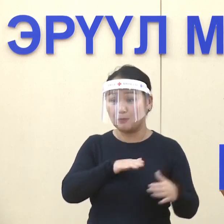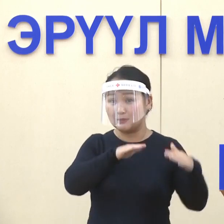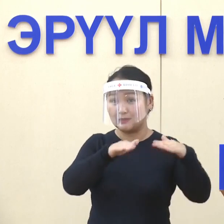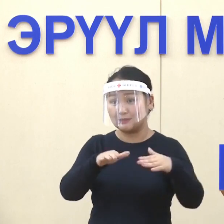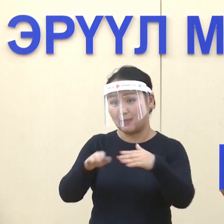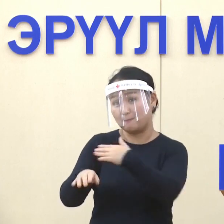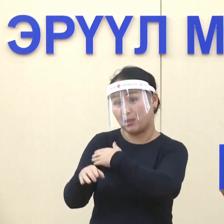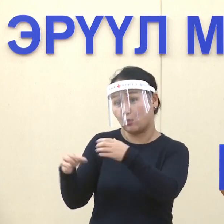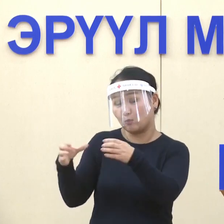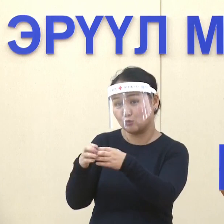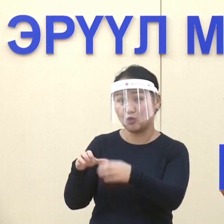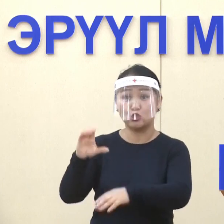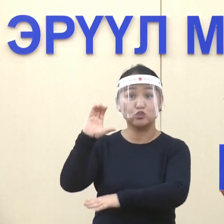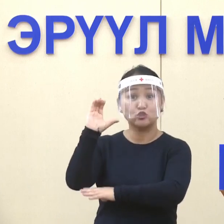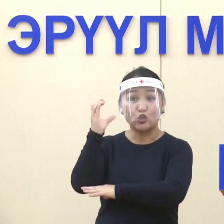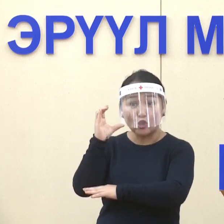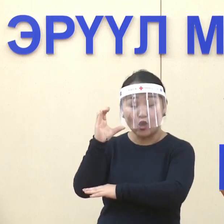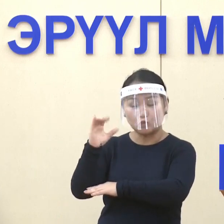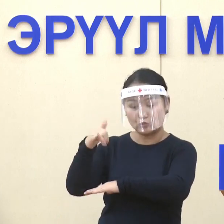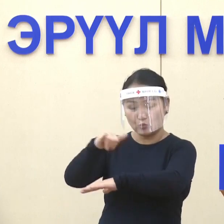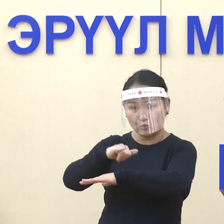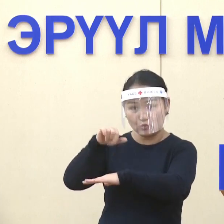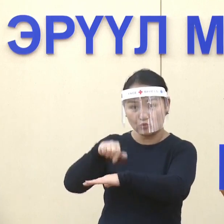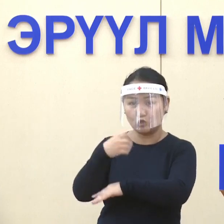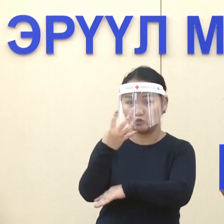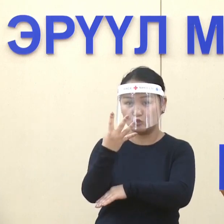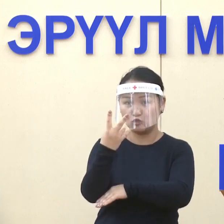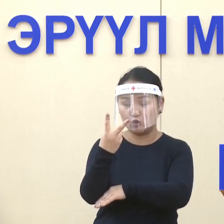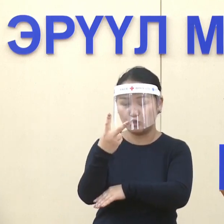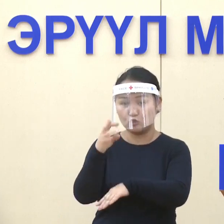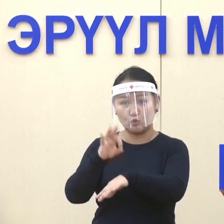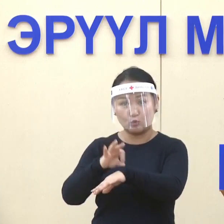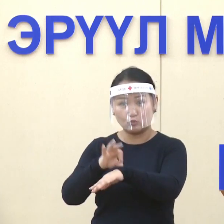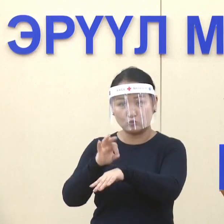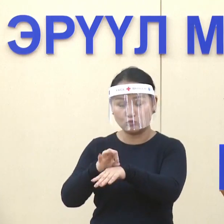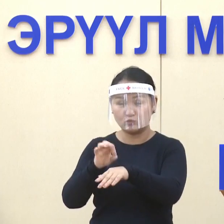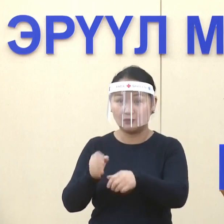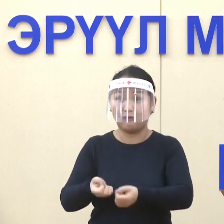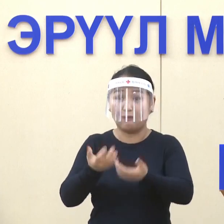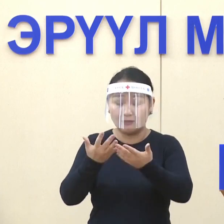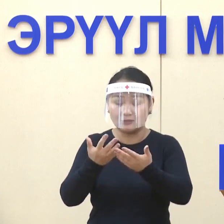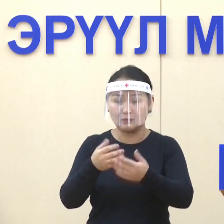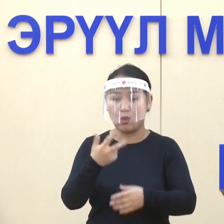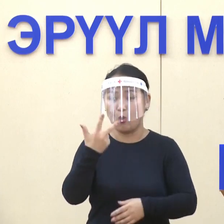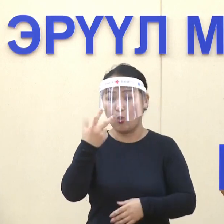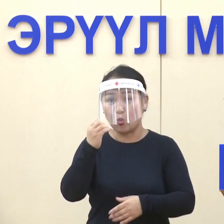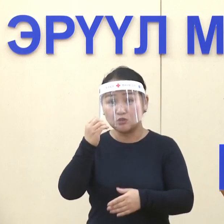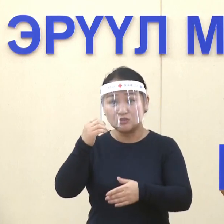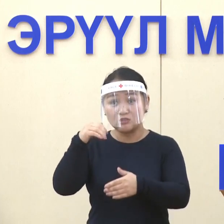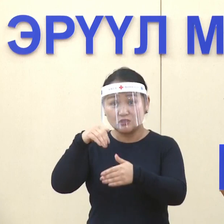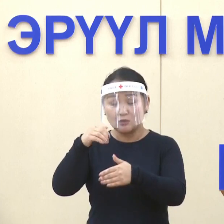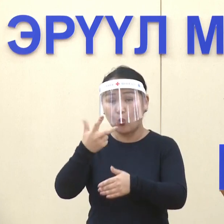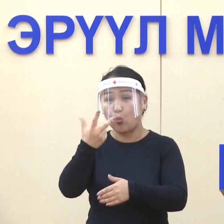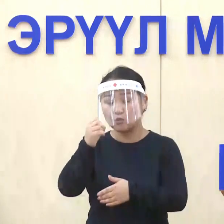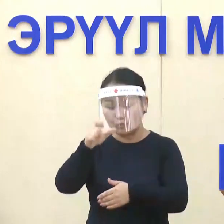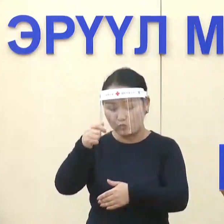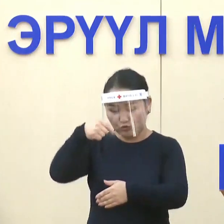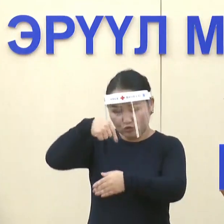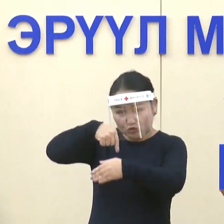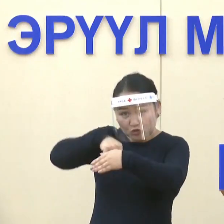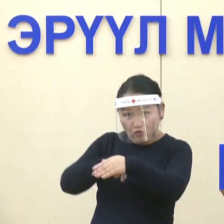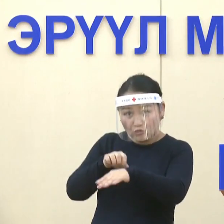бүсэд Бүгд Найрамд Солонгос улсад өчигдөр 42 тохиолдол нэмж бүртгэгдснээс 30 тохиолдол нь дотоодын халдвар